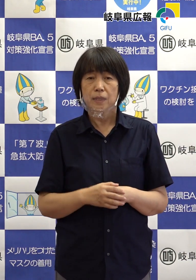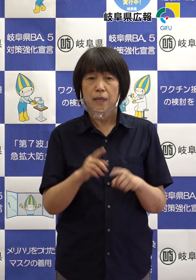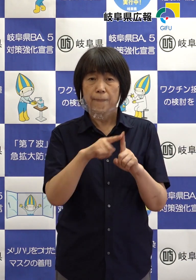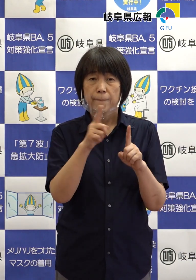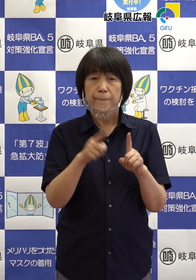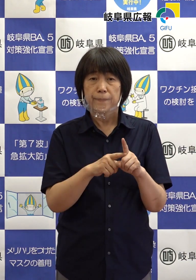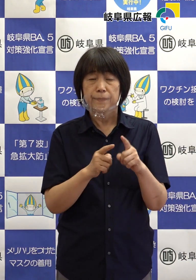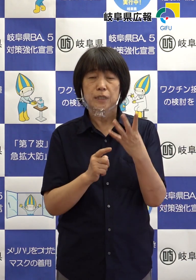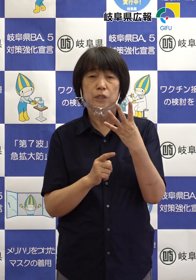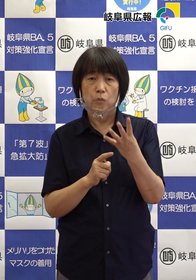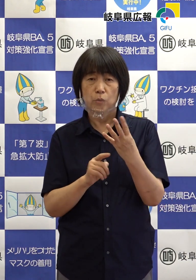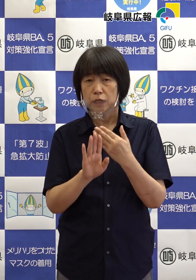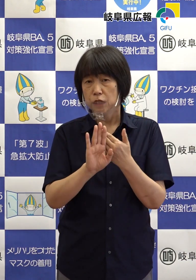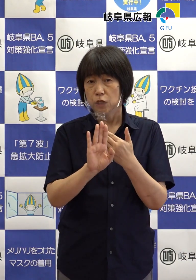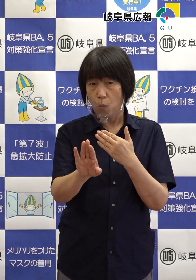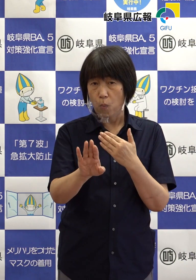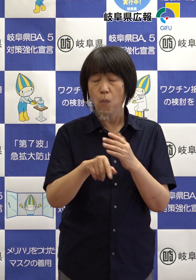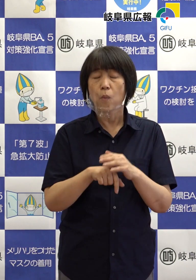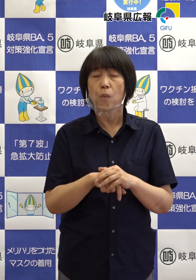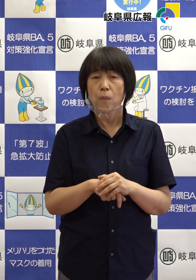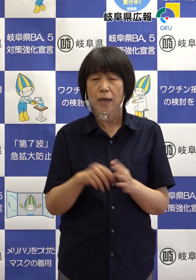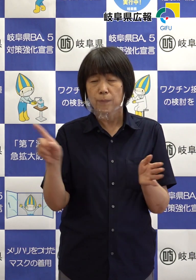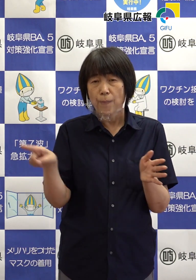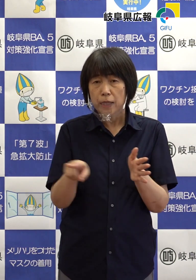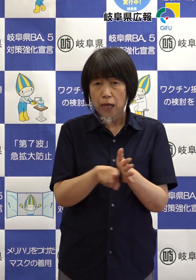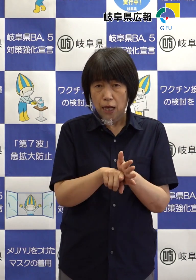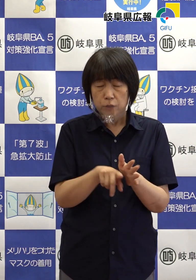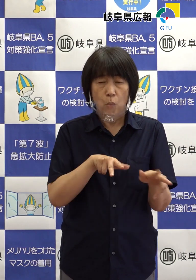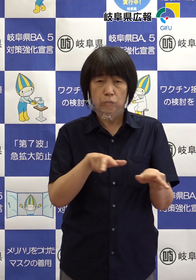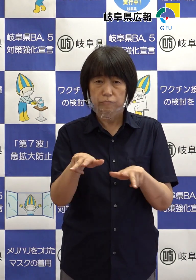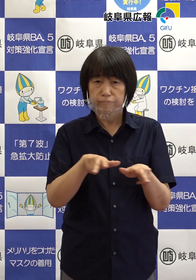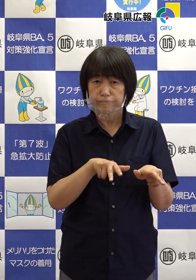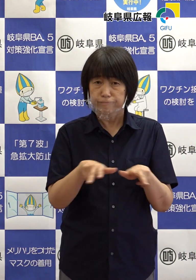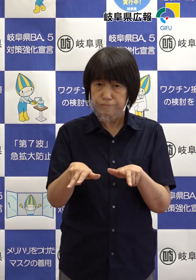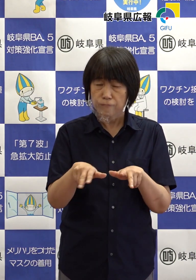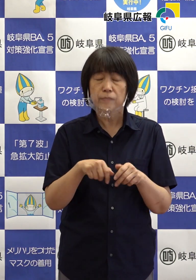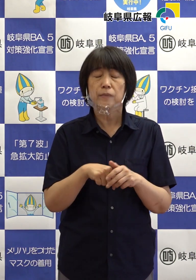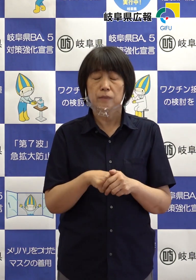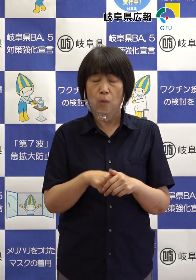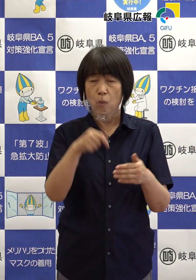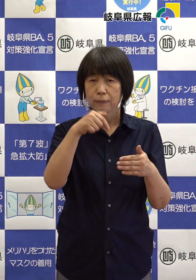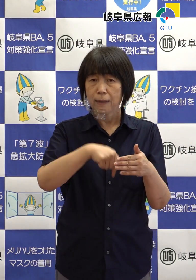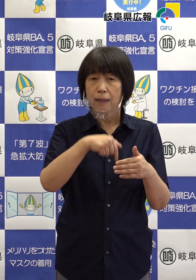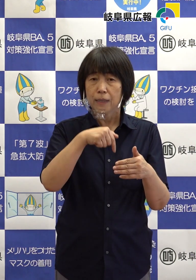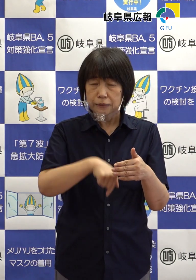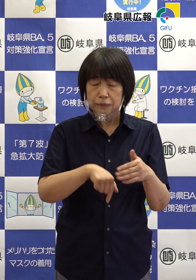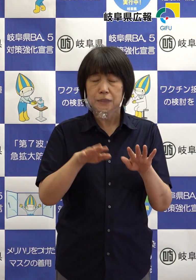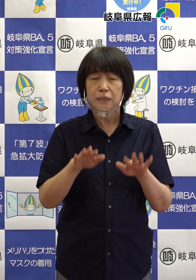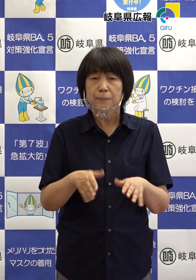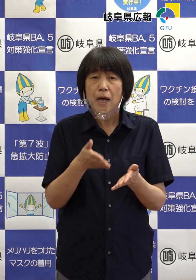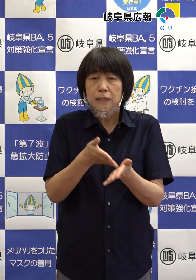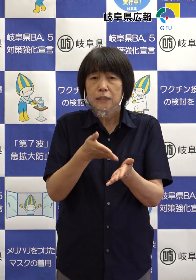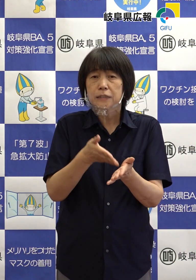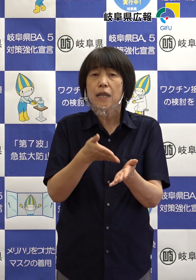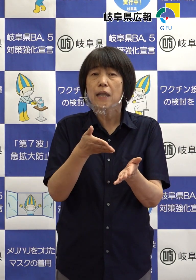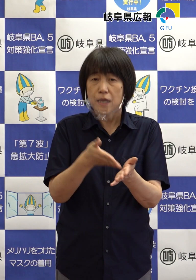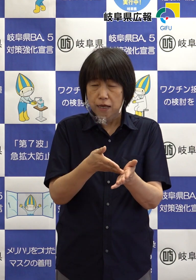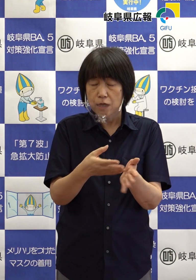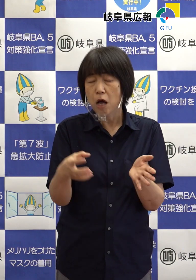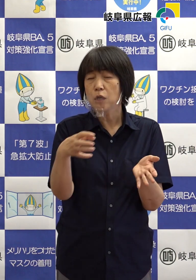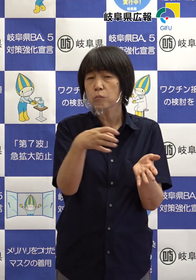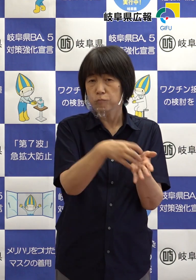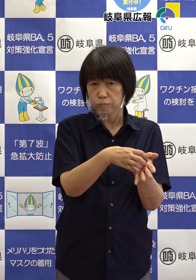あの従来行ってきた政策の中に今申し上げましたようなことを行き付けた者でありまして